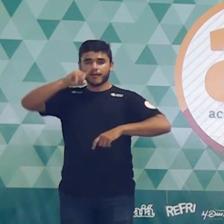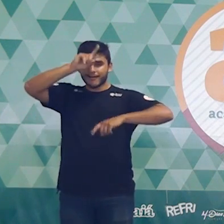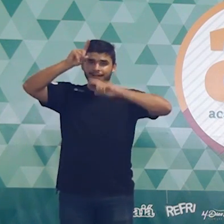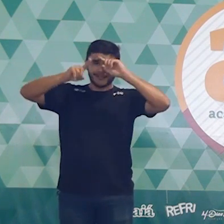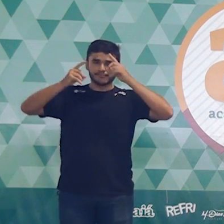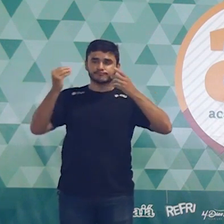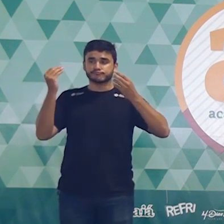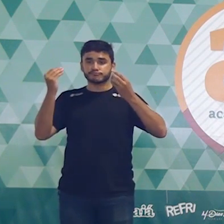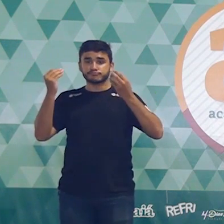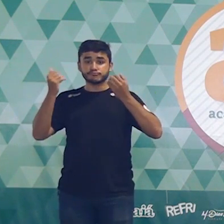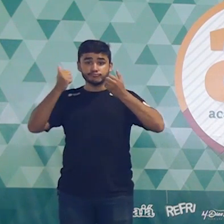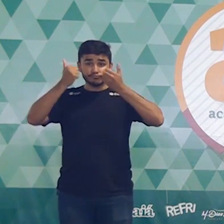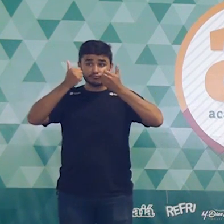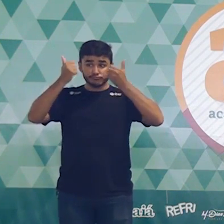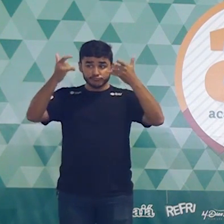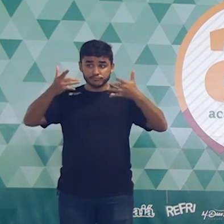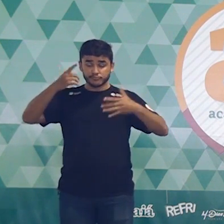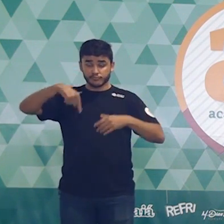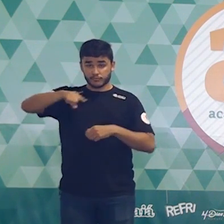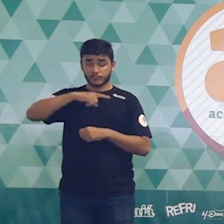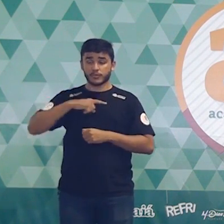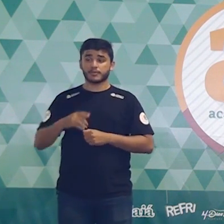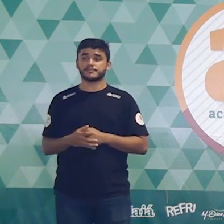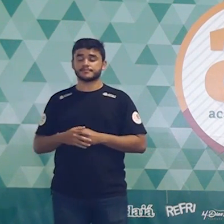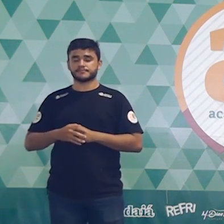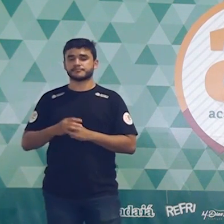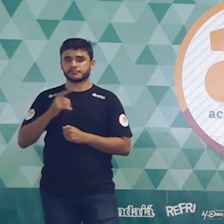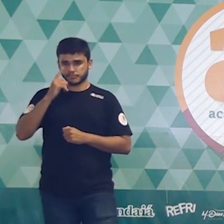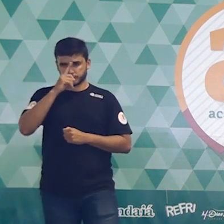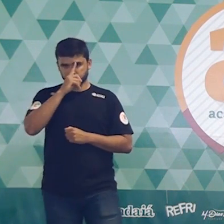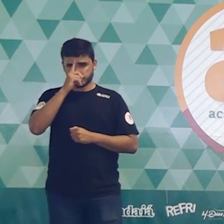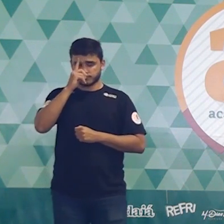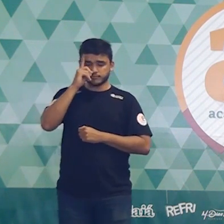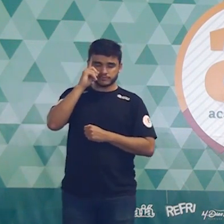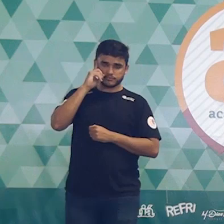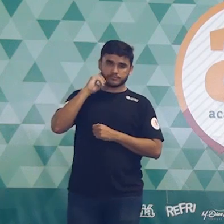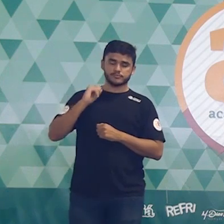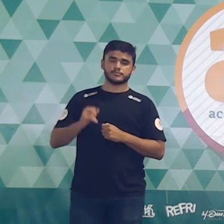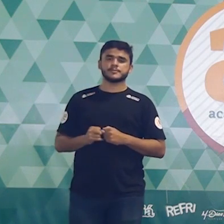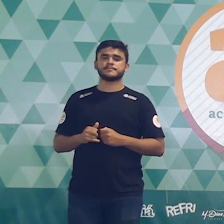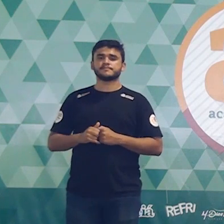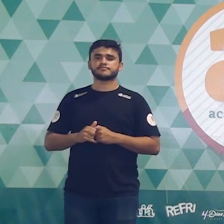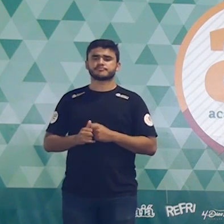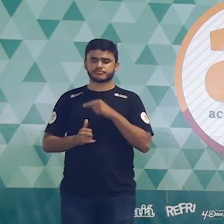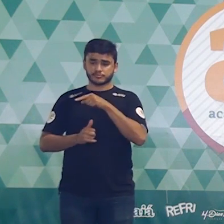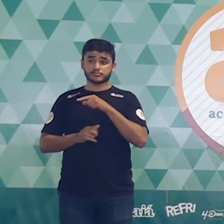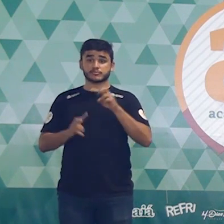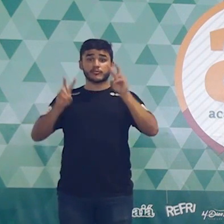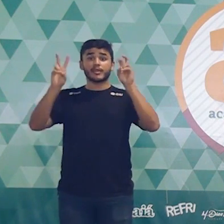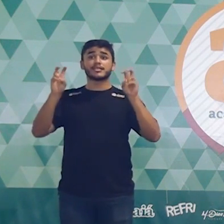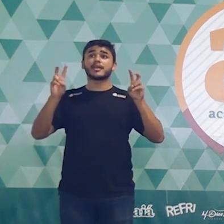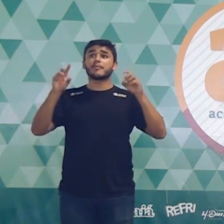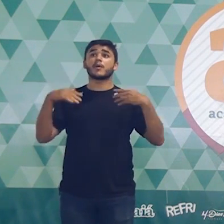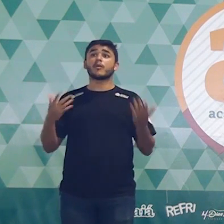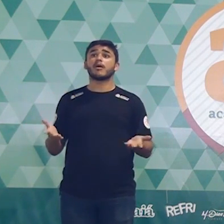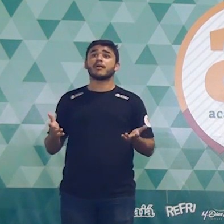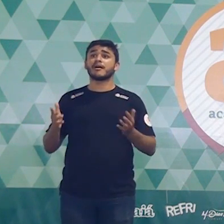vocês na hora de escrever, porque não sei se vocês estão notando. Diego, isso que tu está falando é para que tema? Para